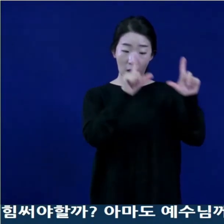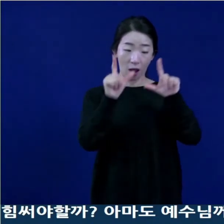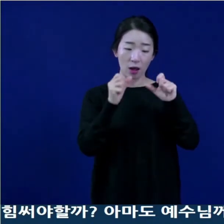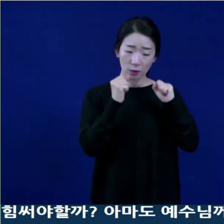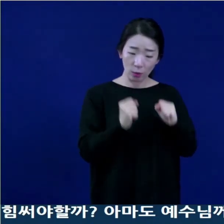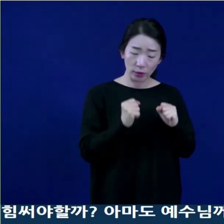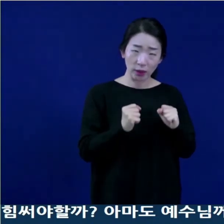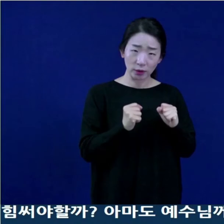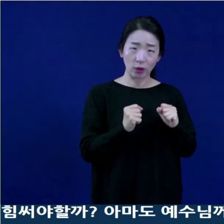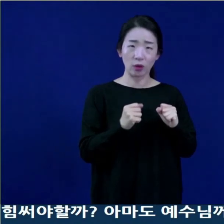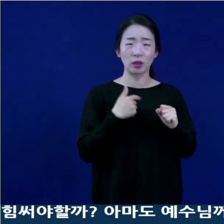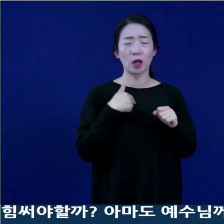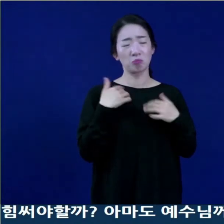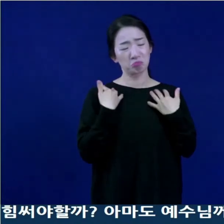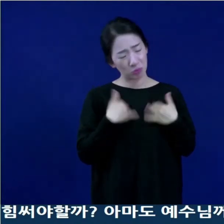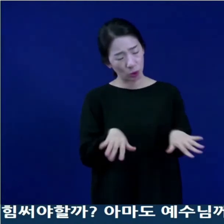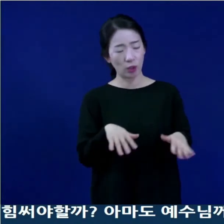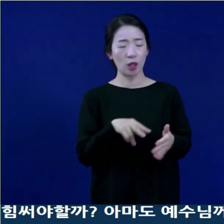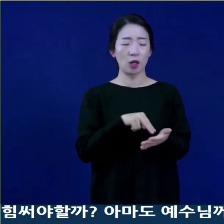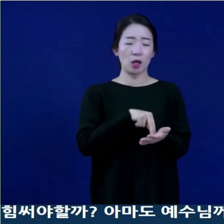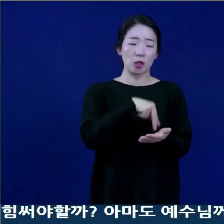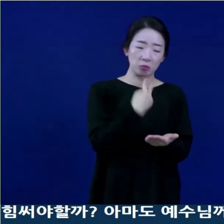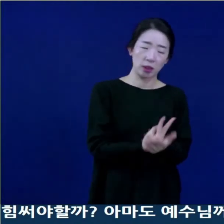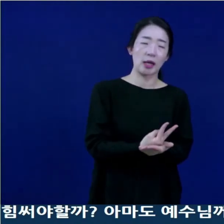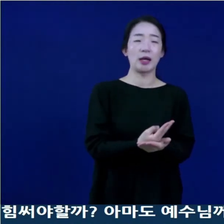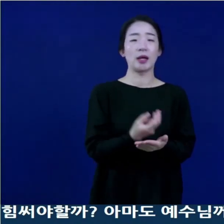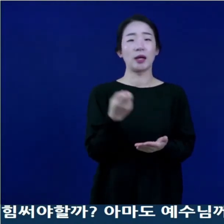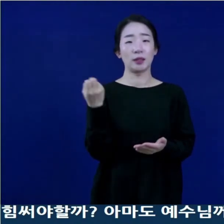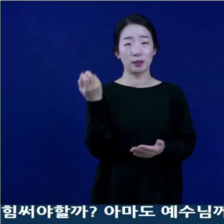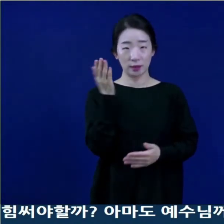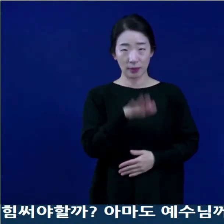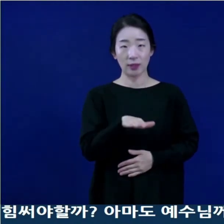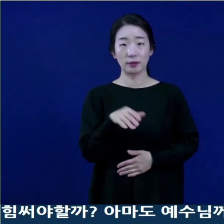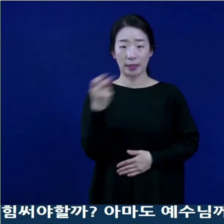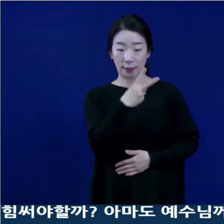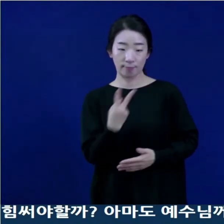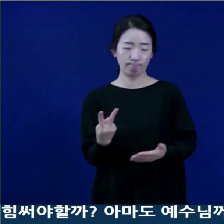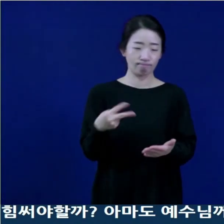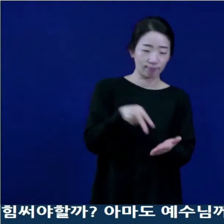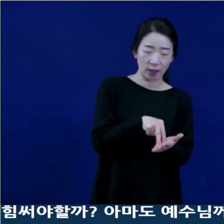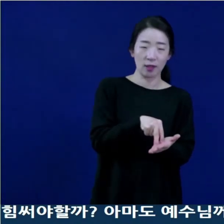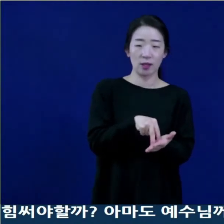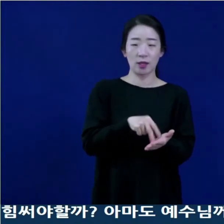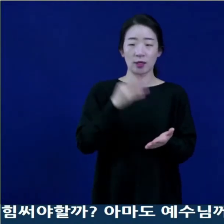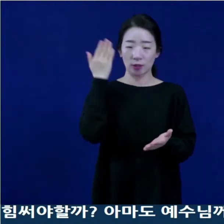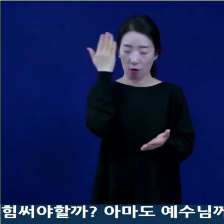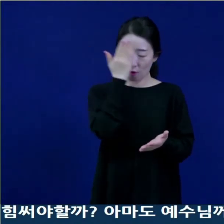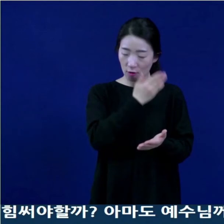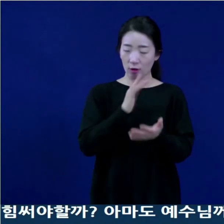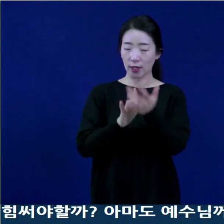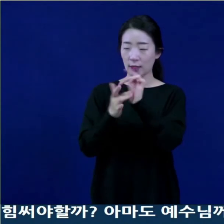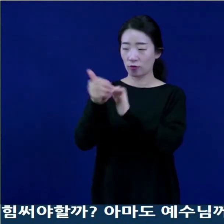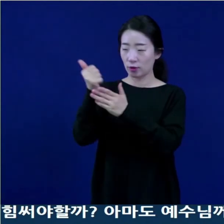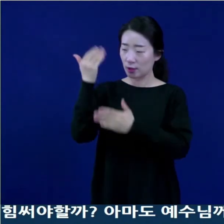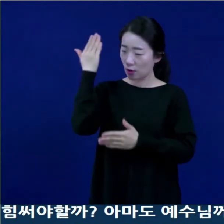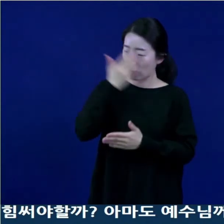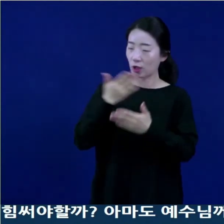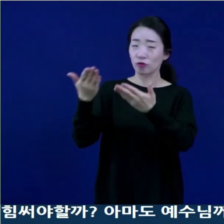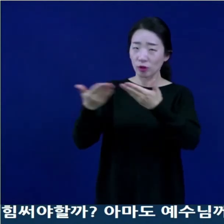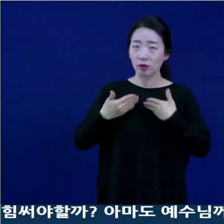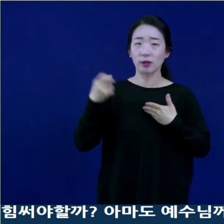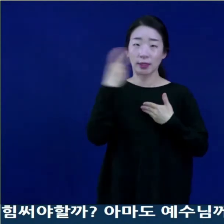비록 약하고 넘어지지만 다시 일어나 정결함을 받고 살아가는 그